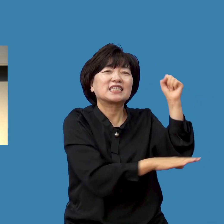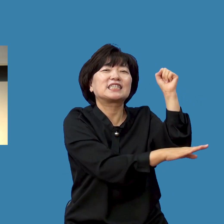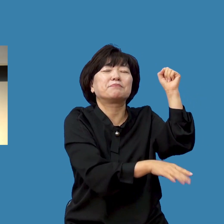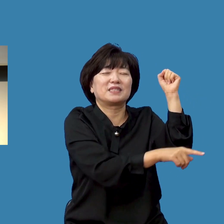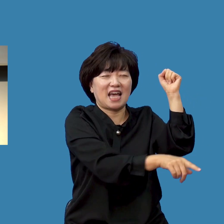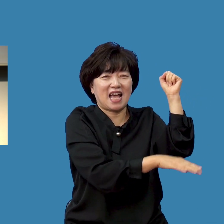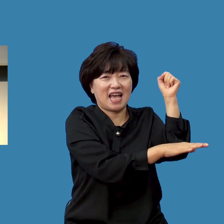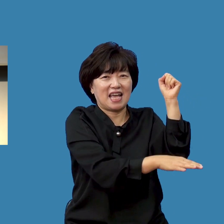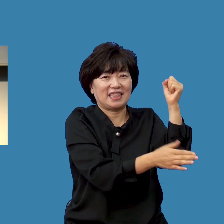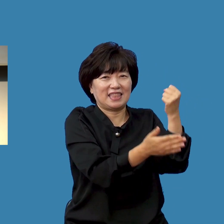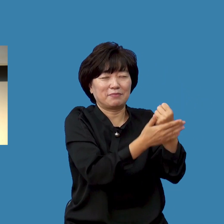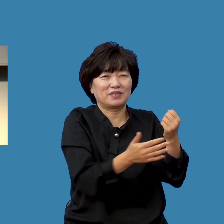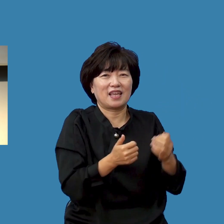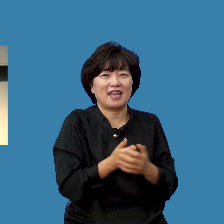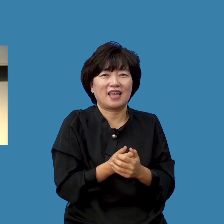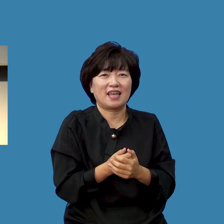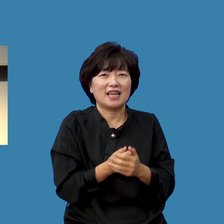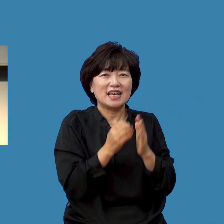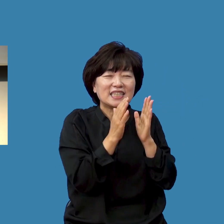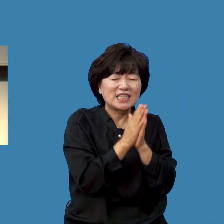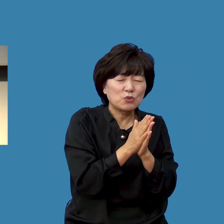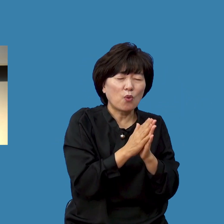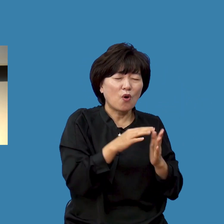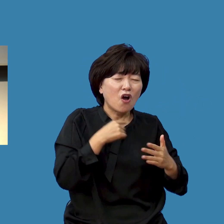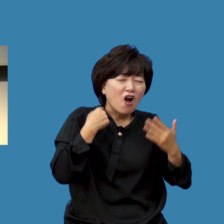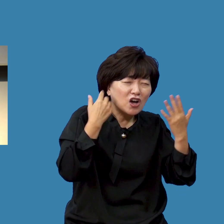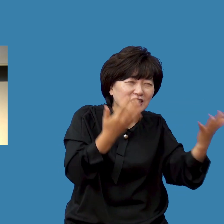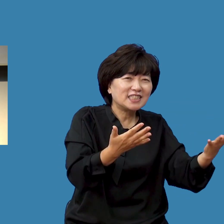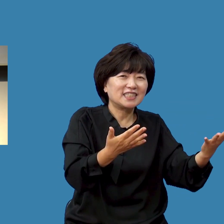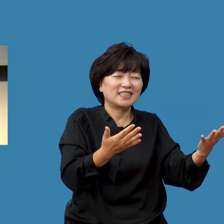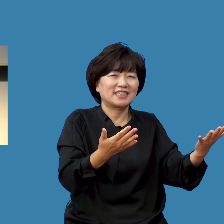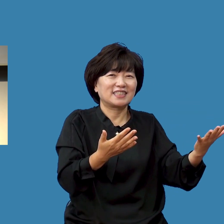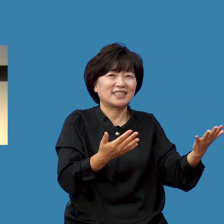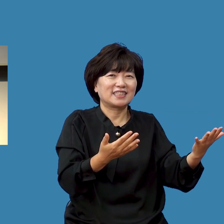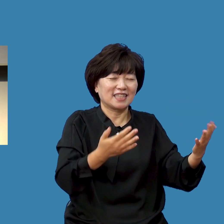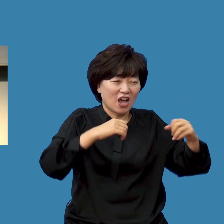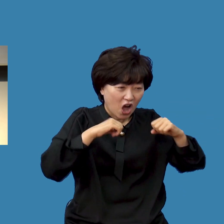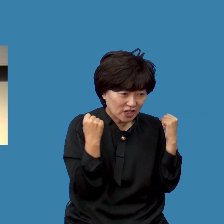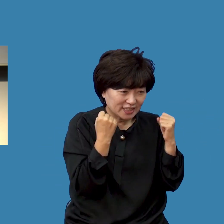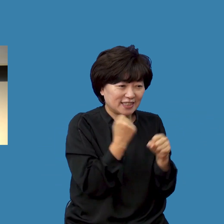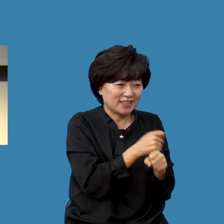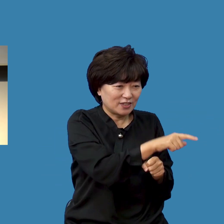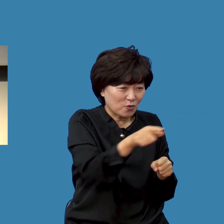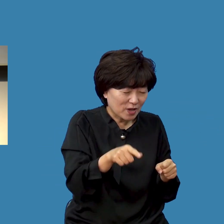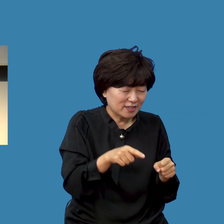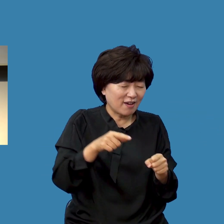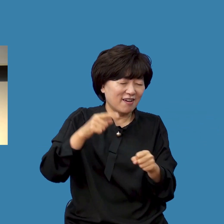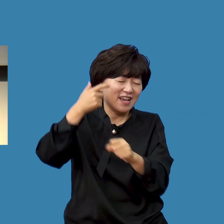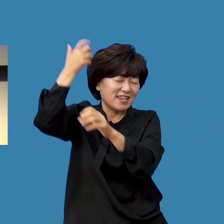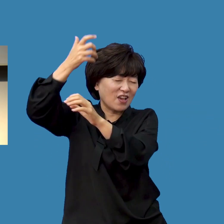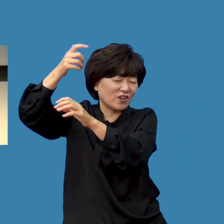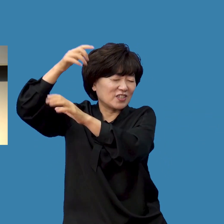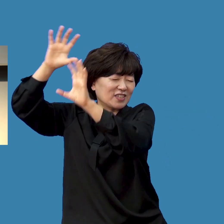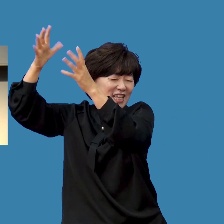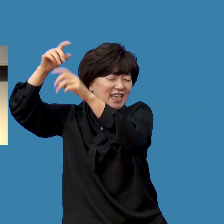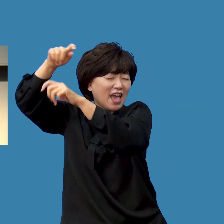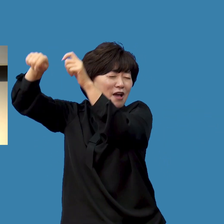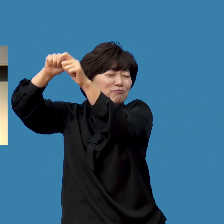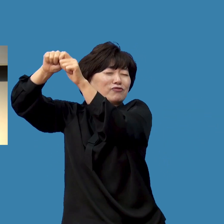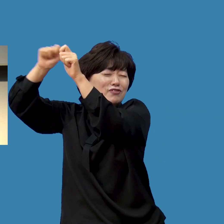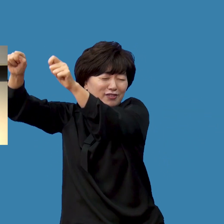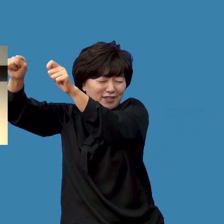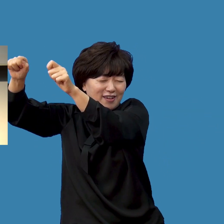왜? 그림자니까. 또 우리가 기도나 어떤 헌신이나 순종을 통해서 영적인 세계에